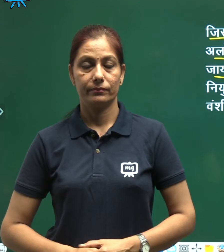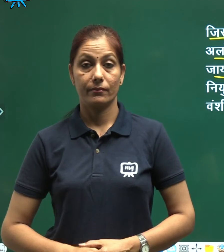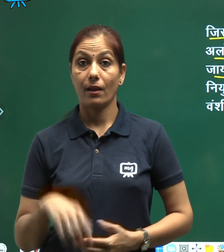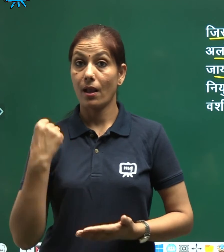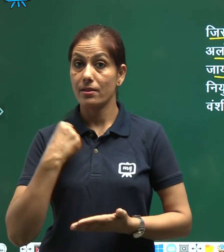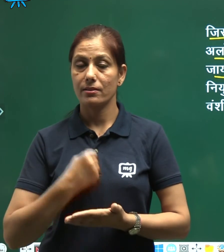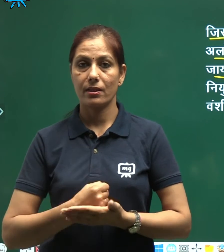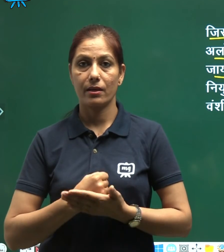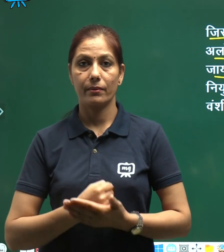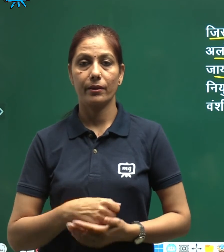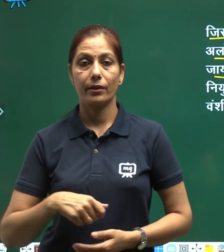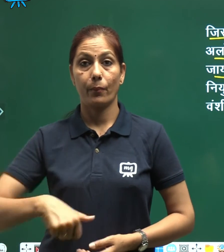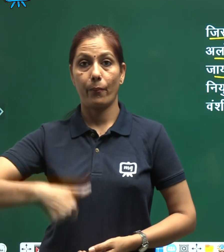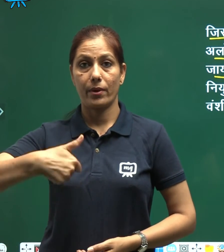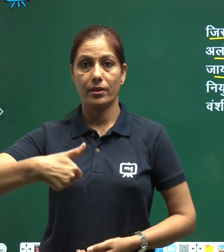स्थायी मैनेजर